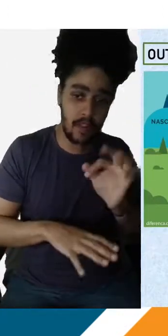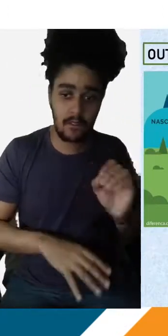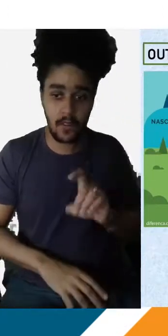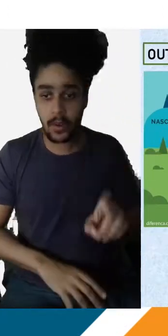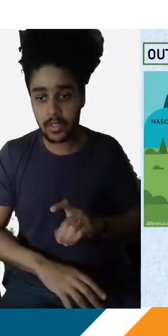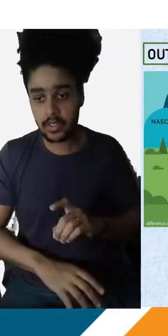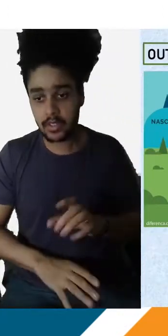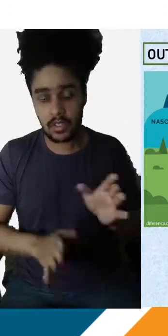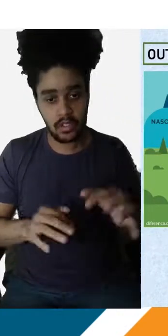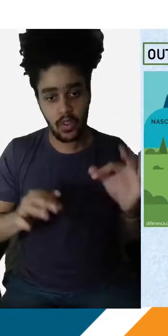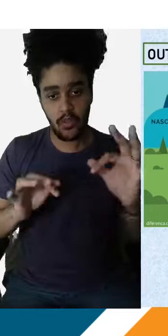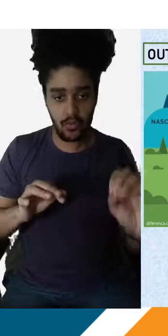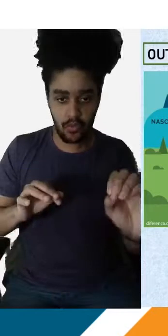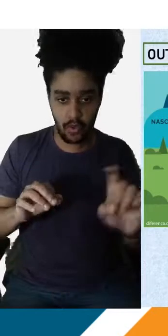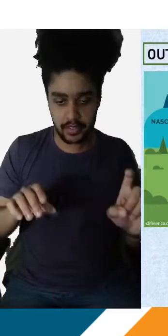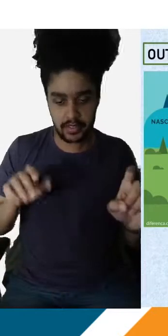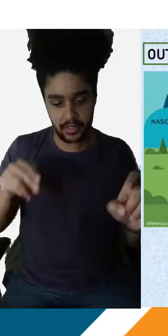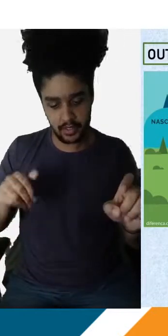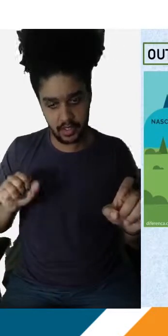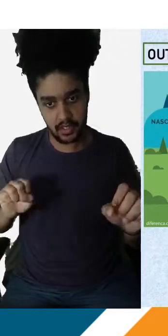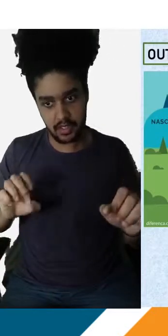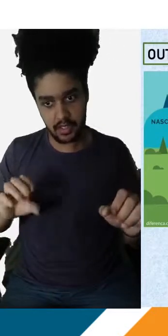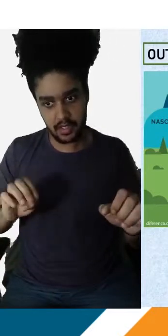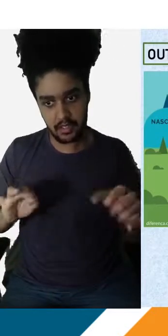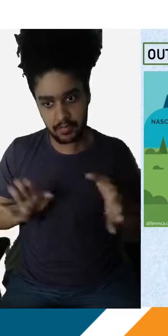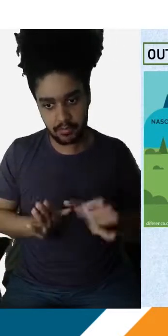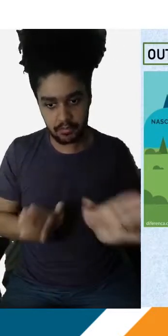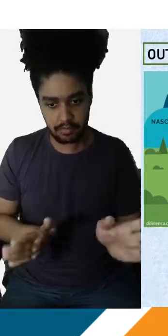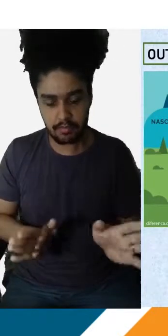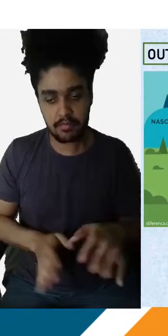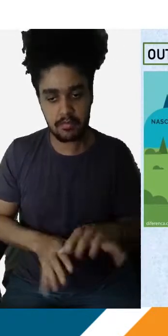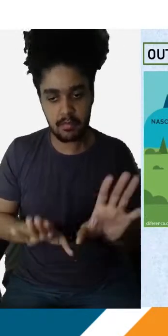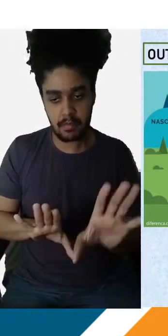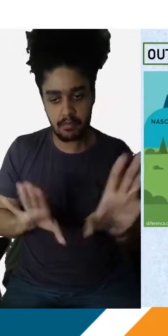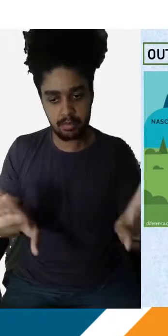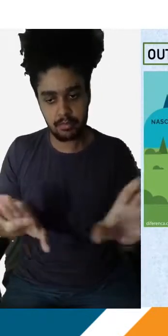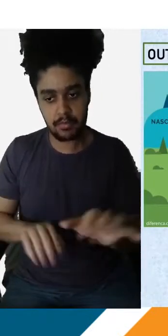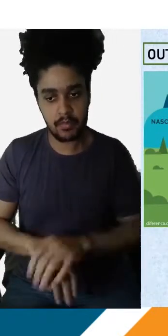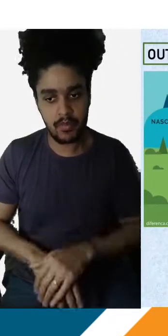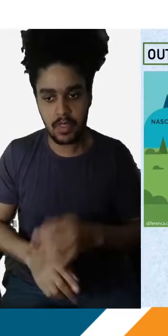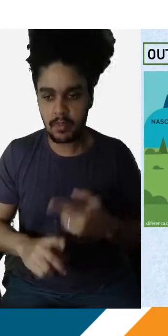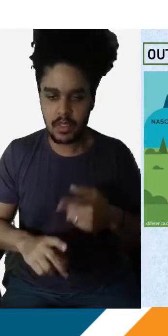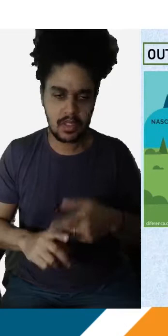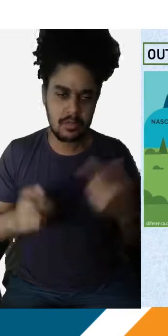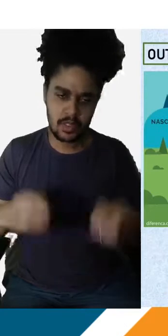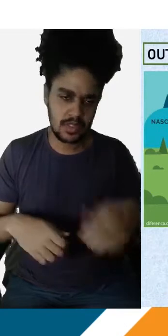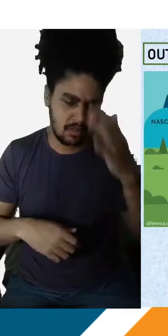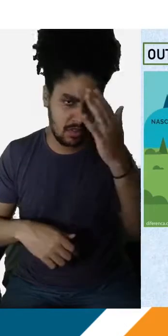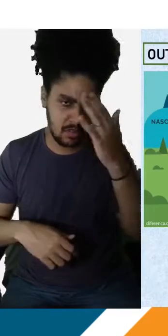o que é nascente e o que é foz. Show? Então, moleza, beleza. Mas por que vocês precisam saber disso, não é